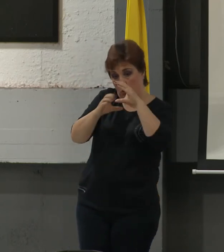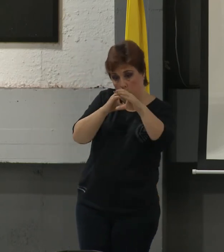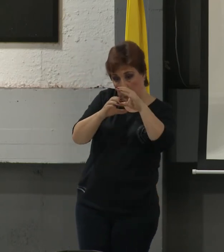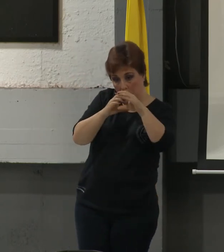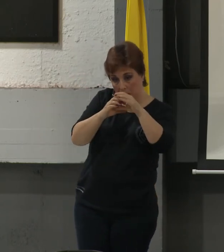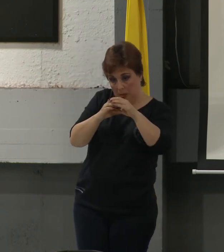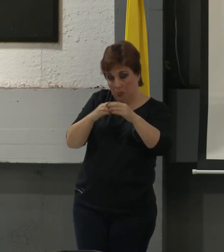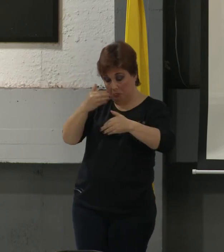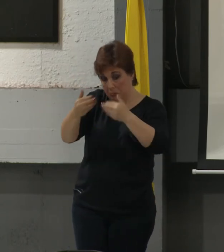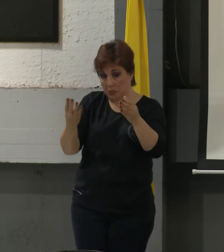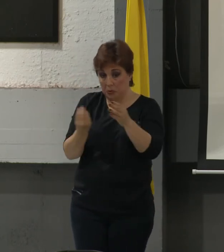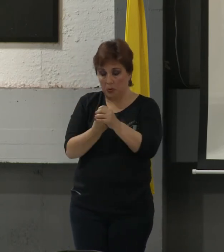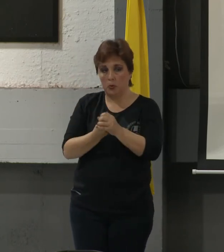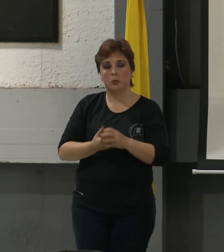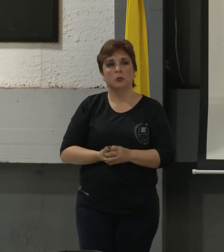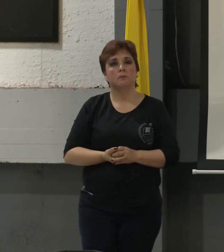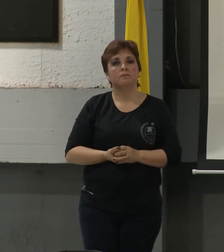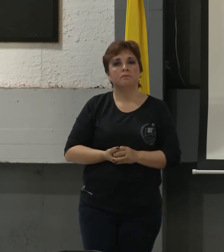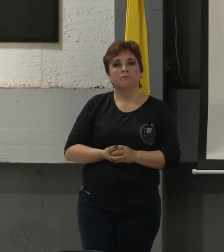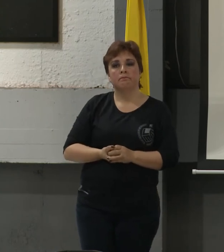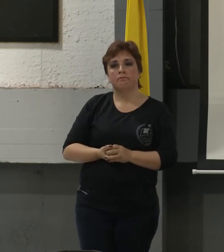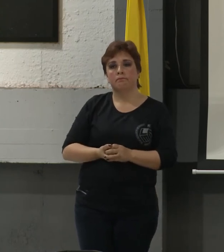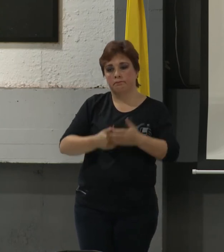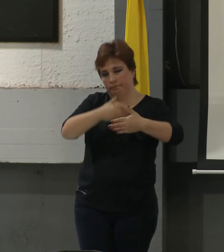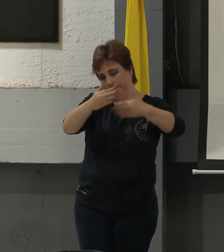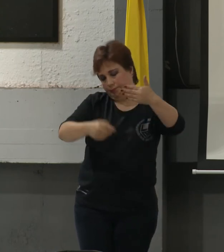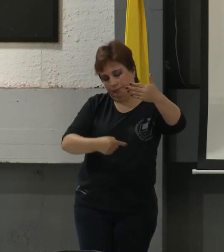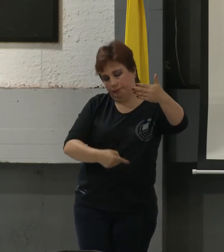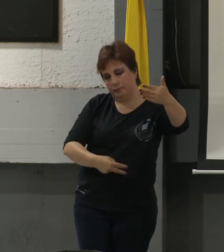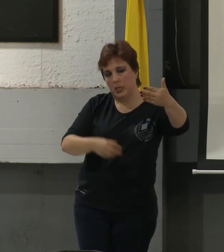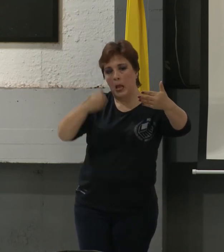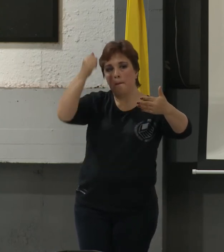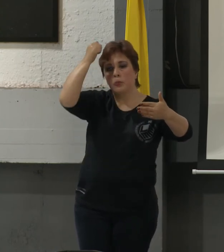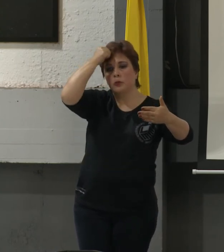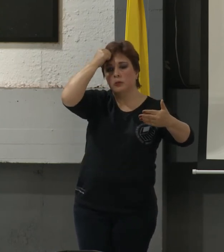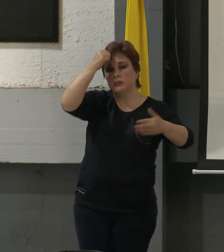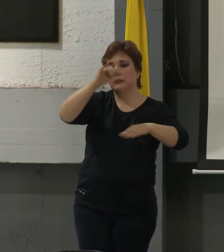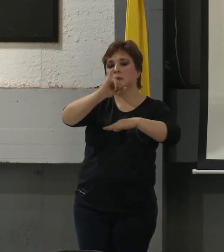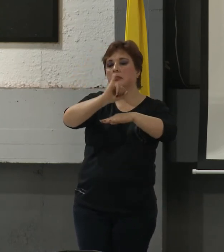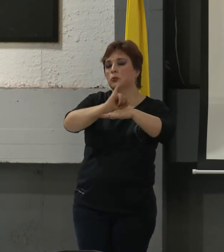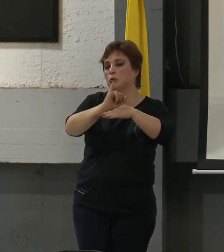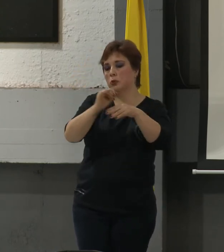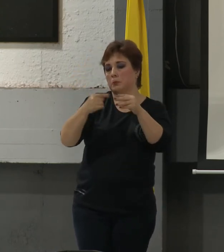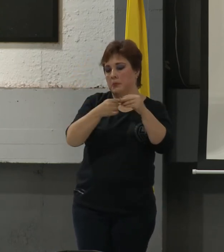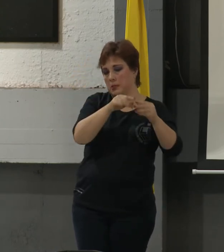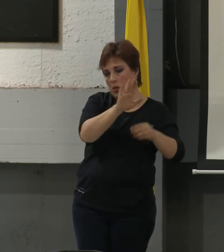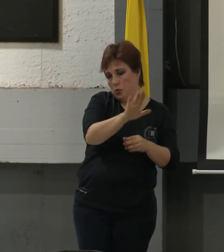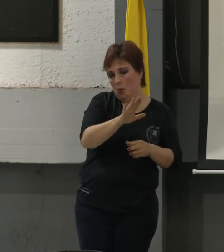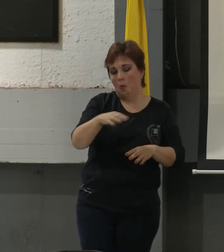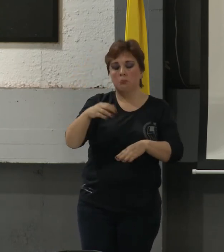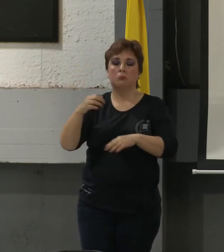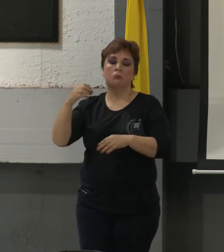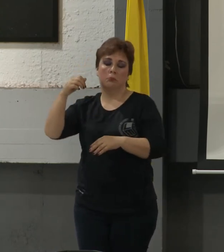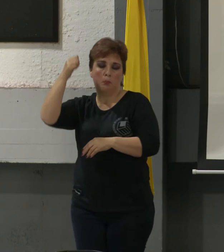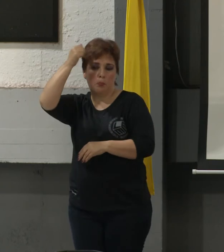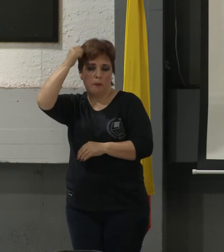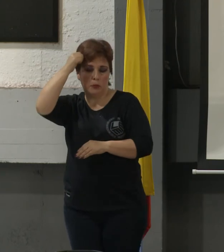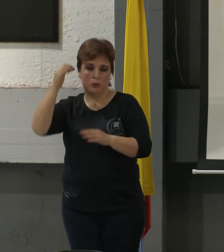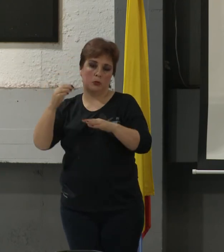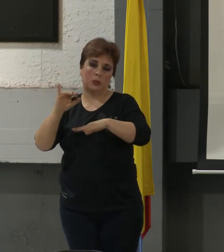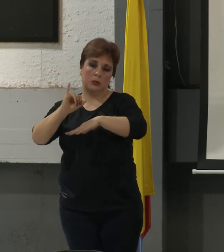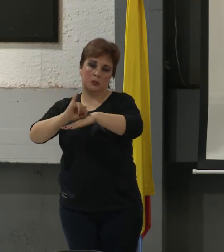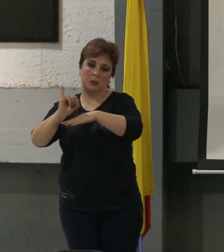educativa docente en instituciones exclusivas docente en instituciones inclusivas y mediadores laborales